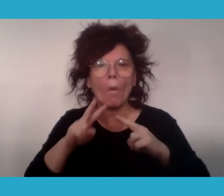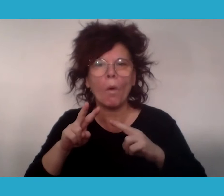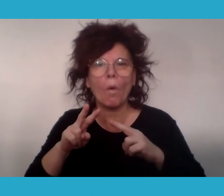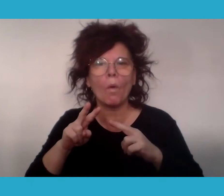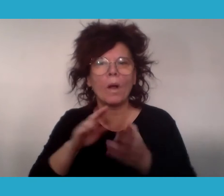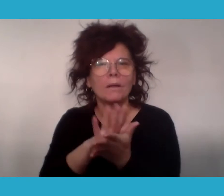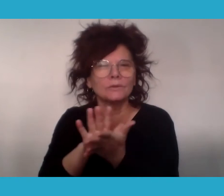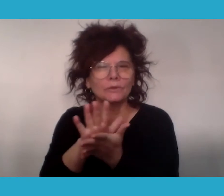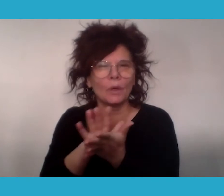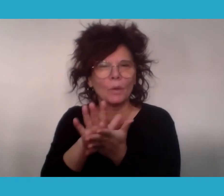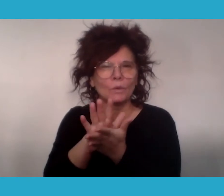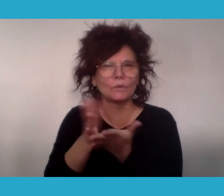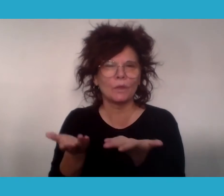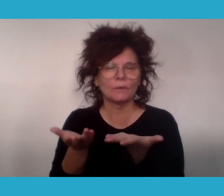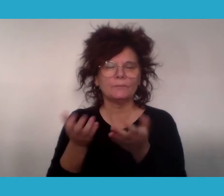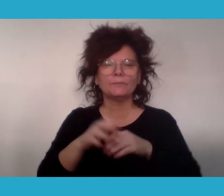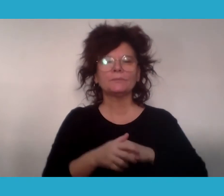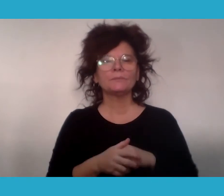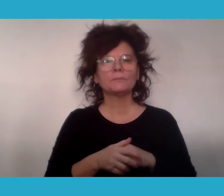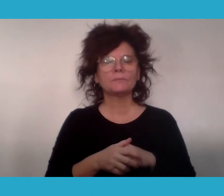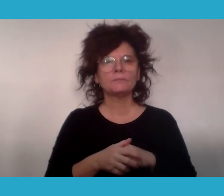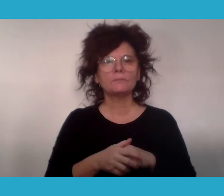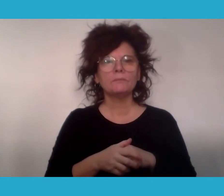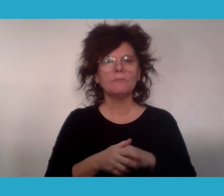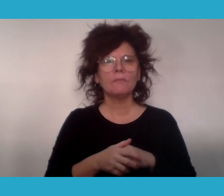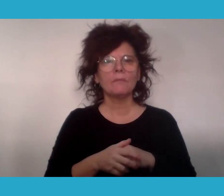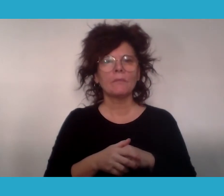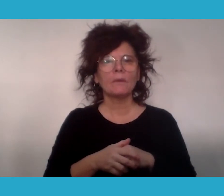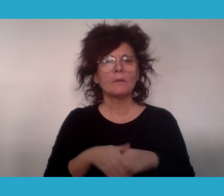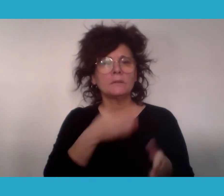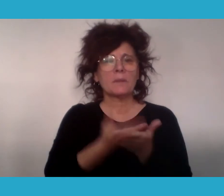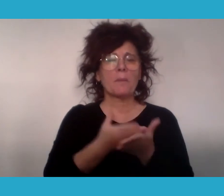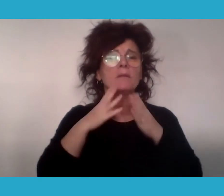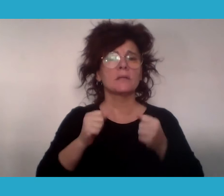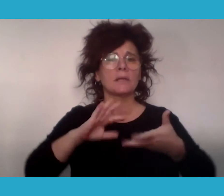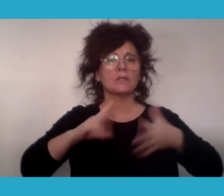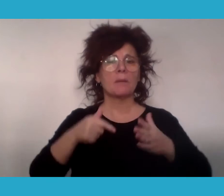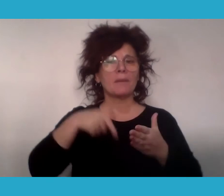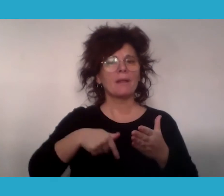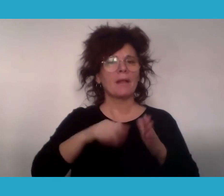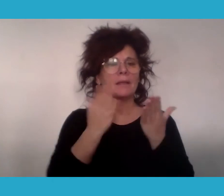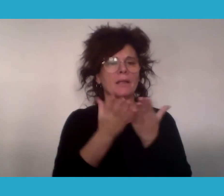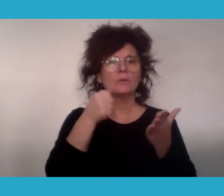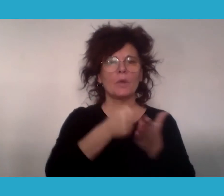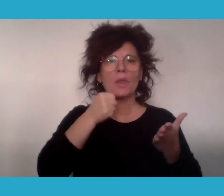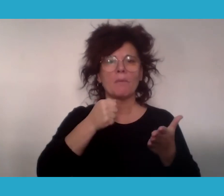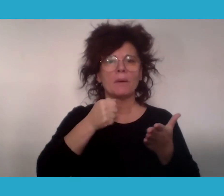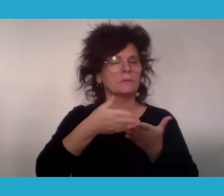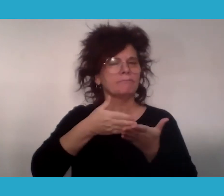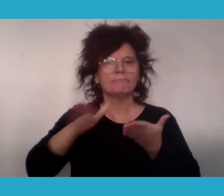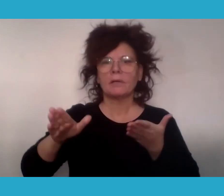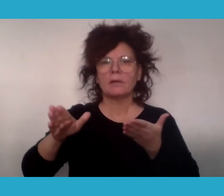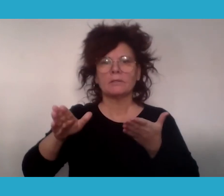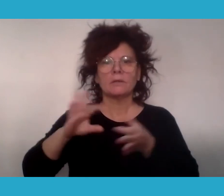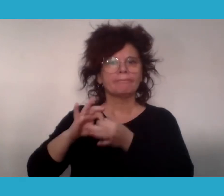hay que minimizar los beneficios para poder hacer sostenible el futuro. Solicita asimismo al señor secretario proceder a rechazar el estudio de impacto ambiental de conformidad al artículo 17